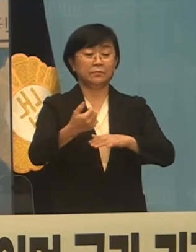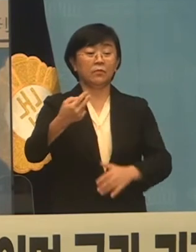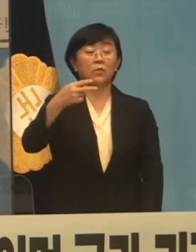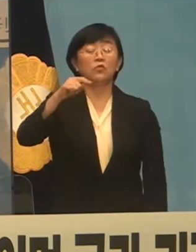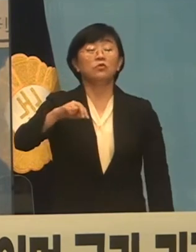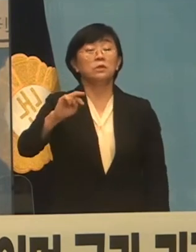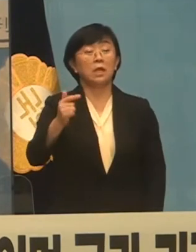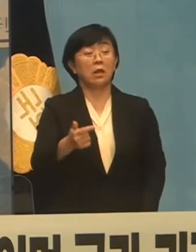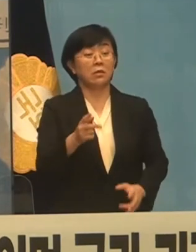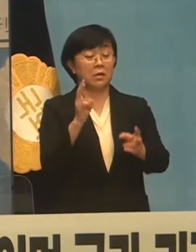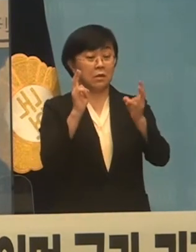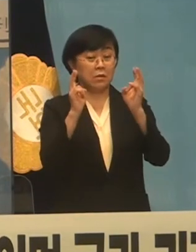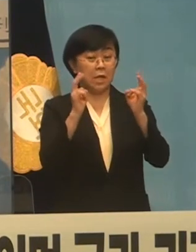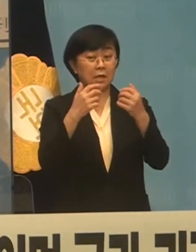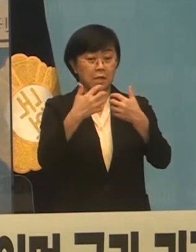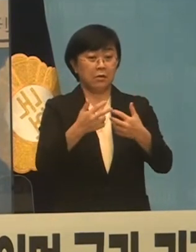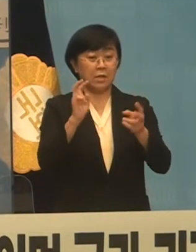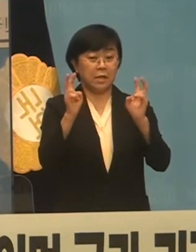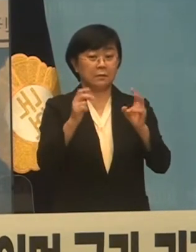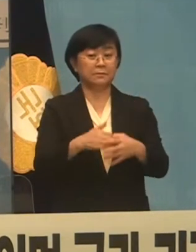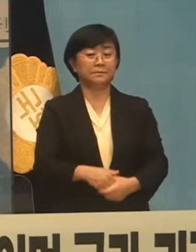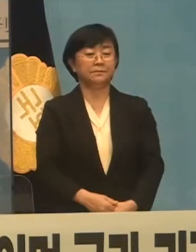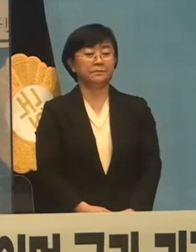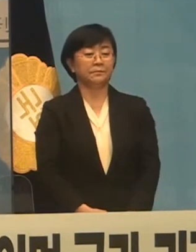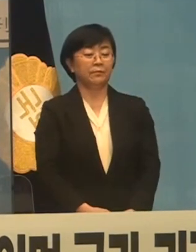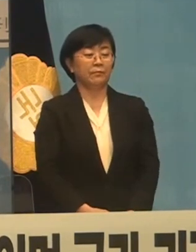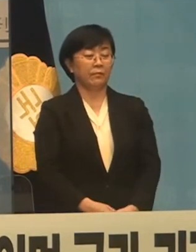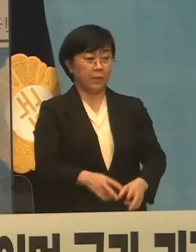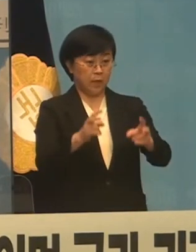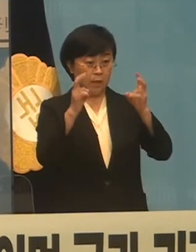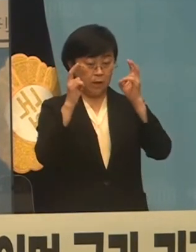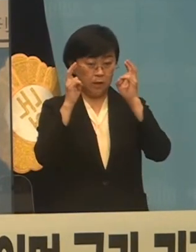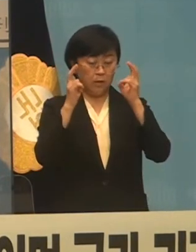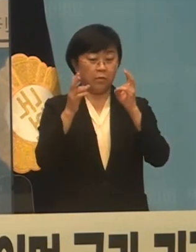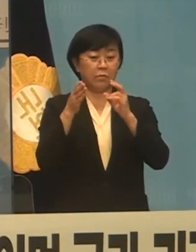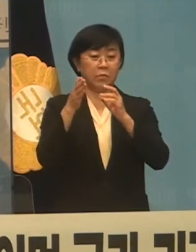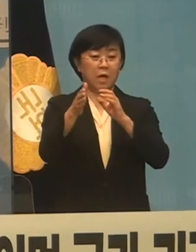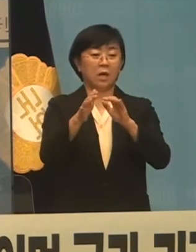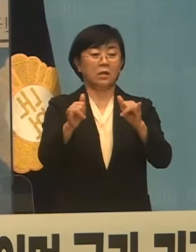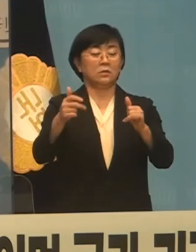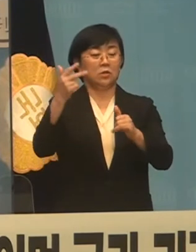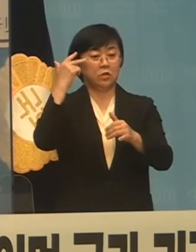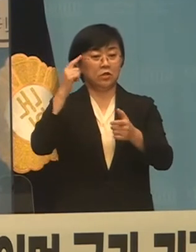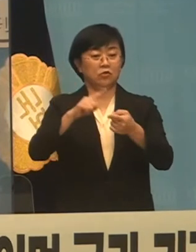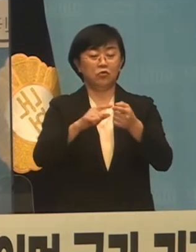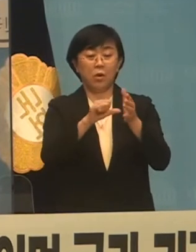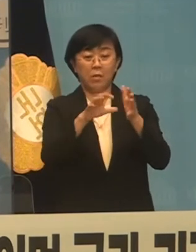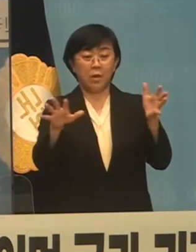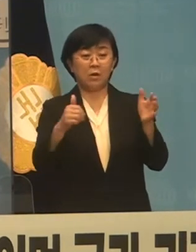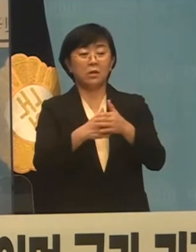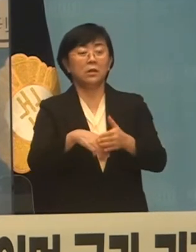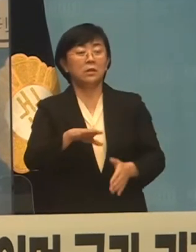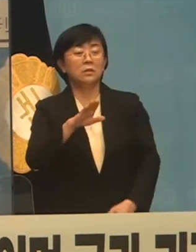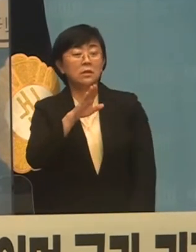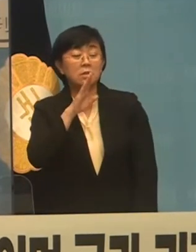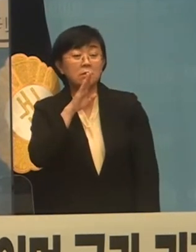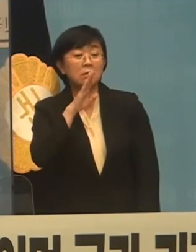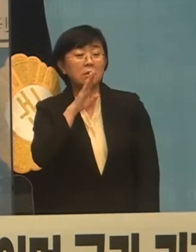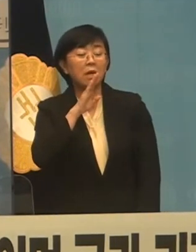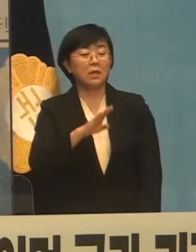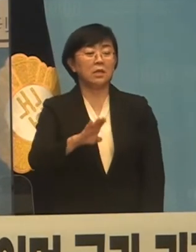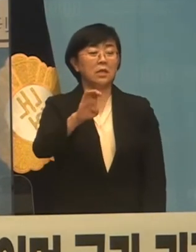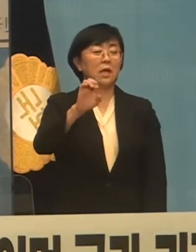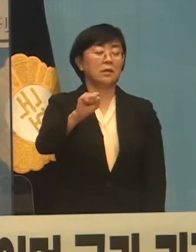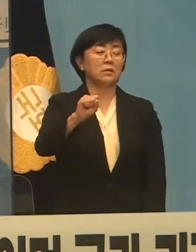두산은 이제 기업가 정신으로 요새 유명한 말로 진정으로